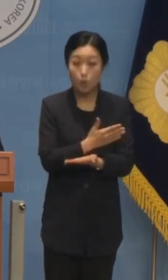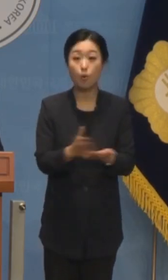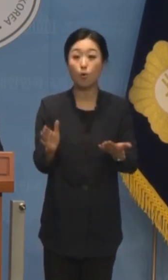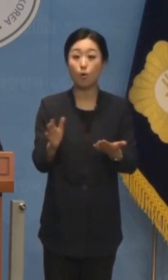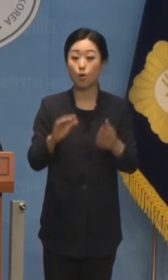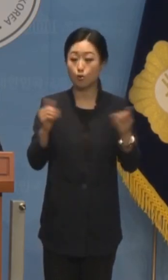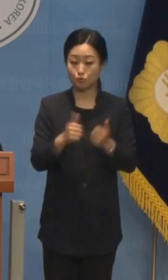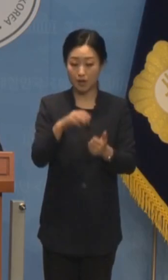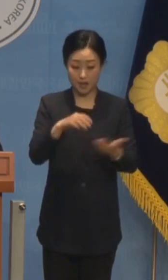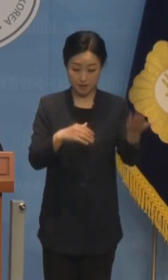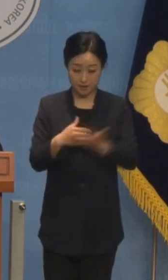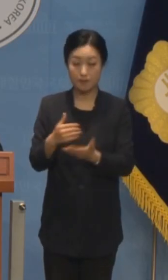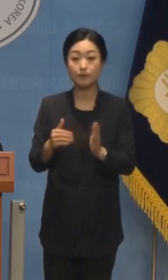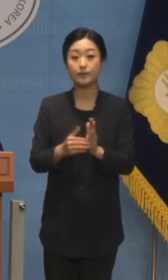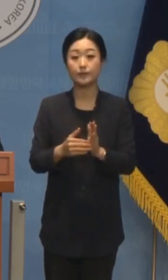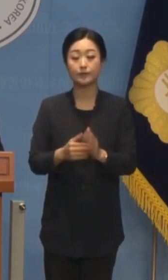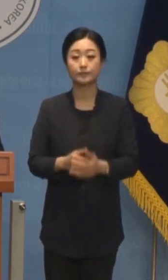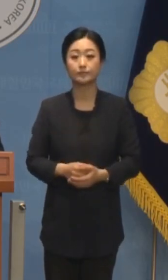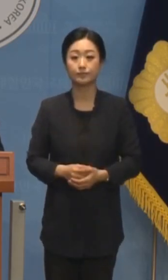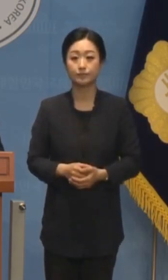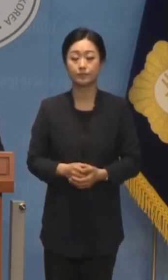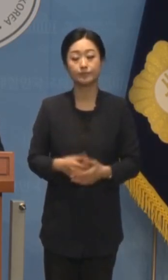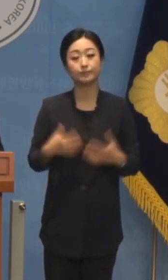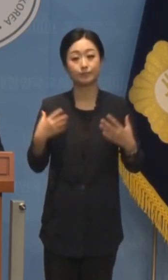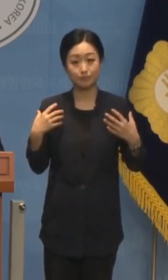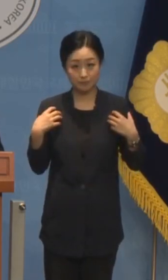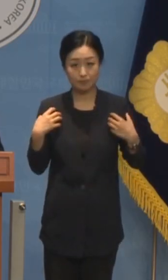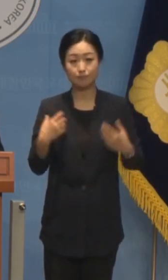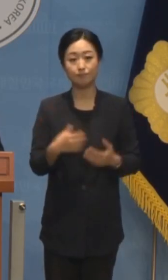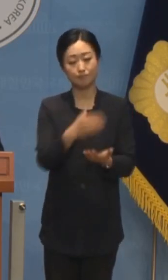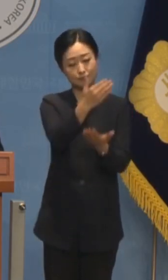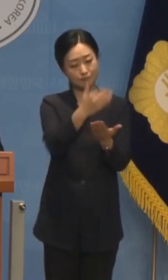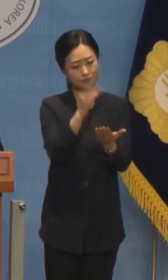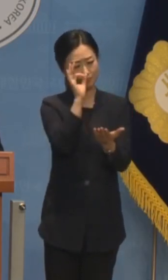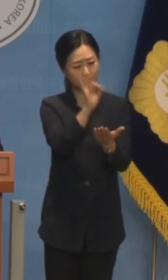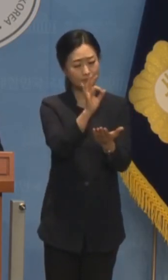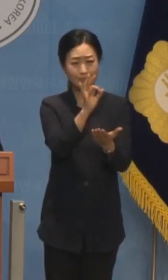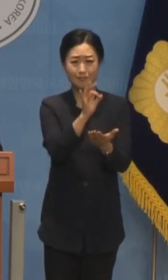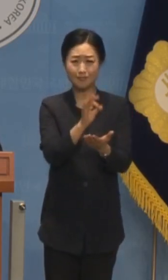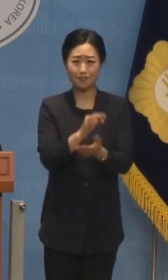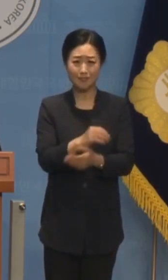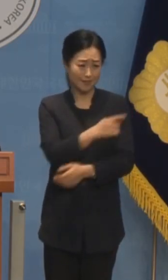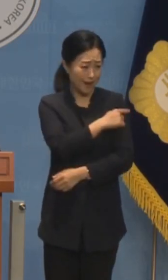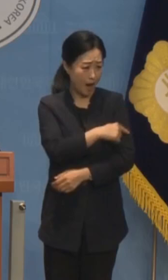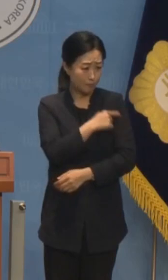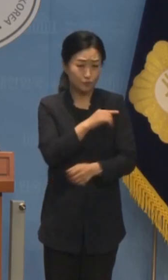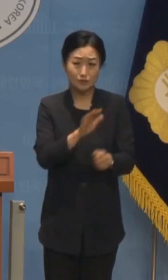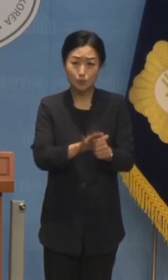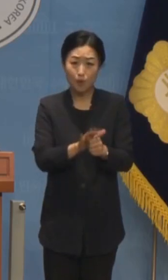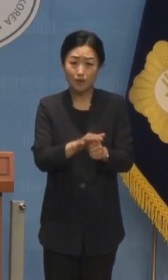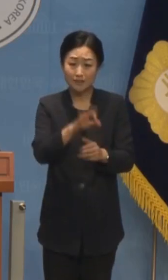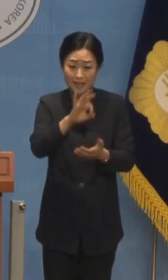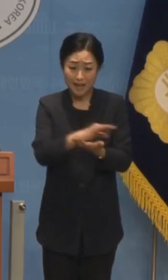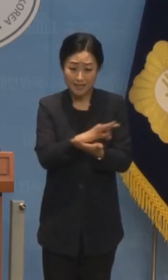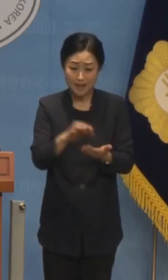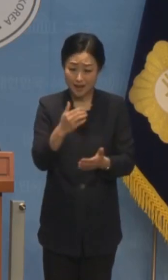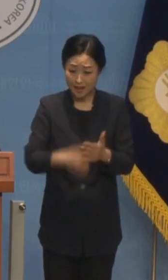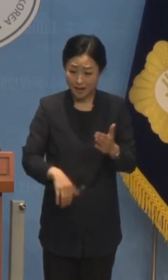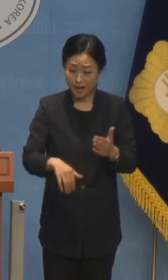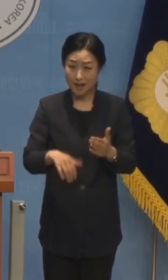국회에 제출되었습니다 정부안 자체에서 초급 간부에 대한 지원 예산을 삭감